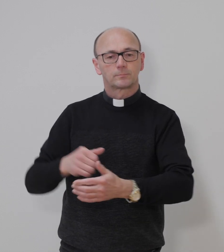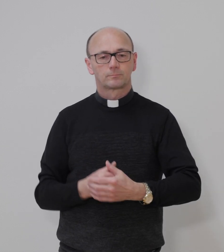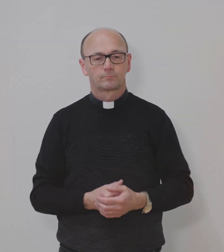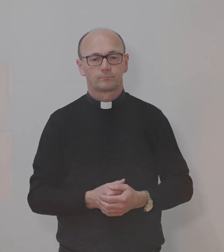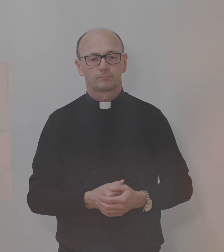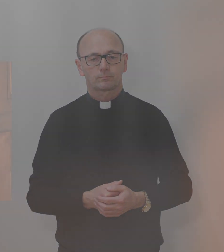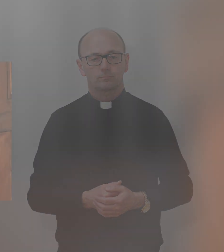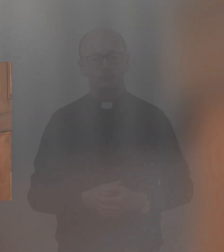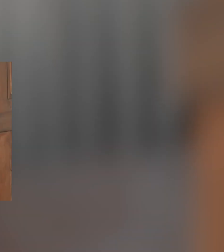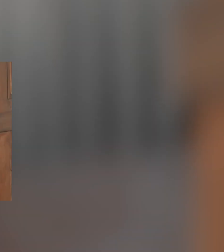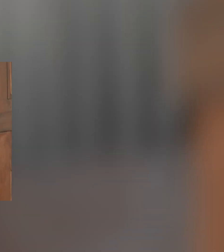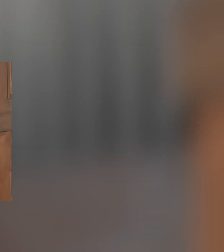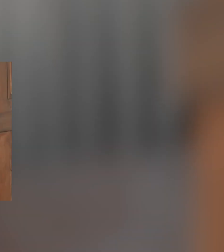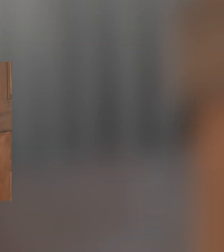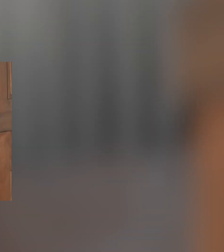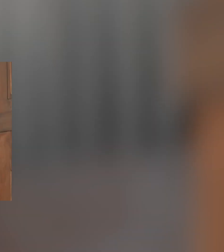abhält.